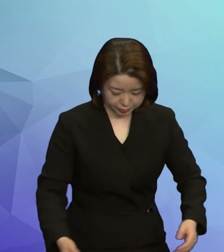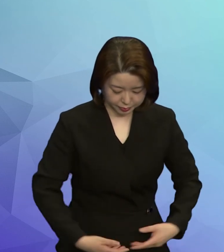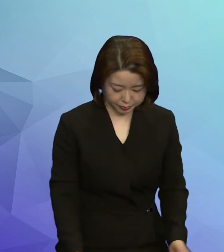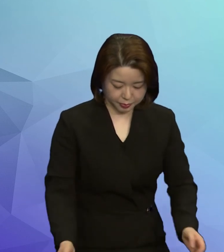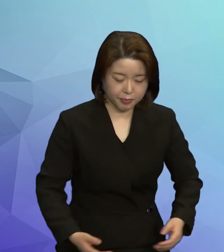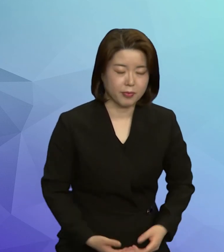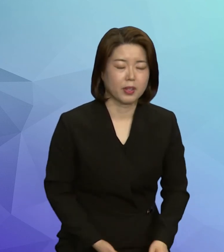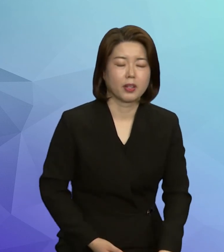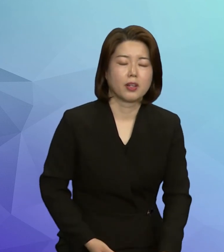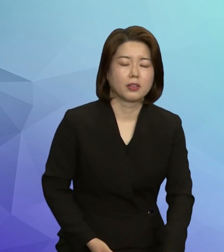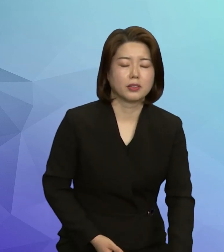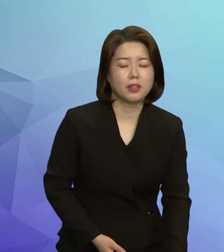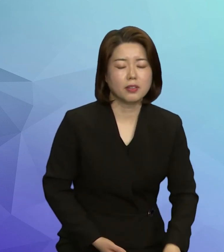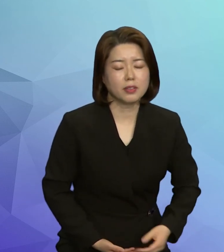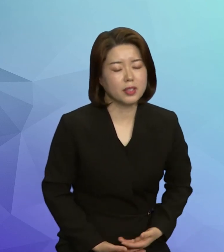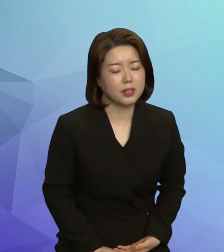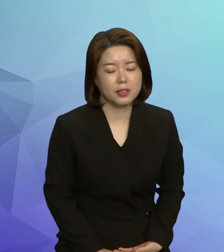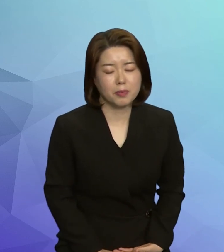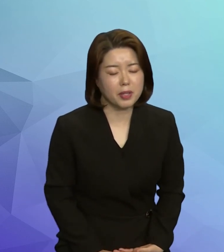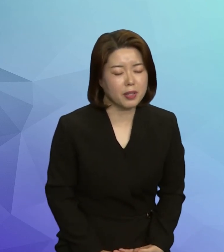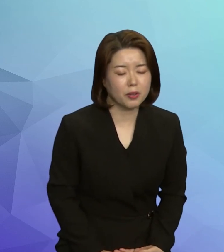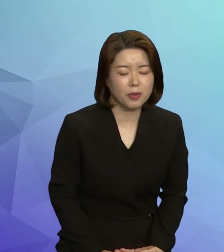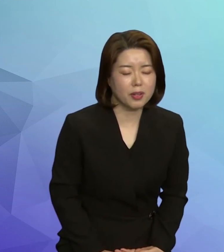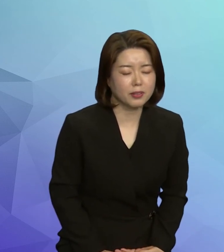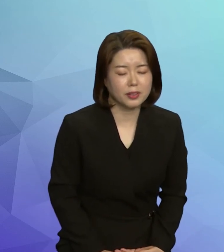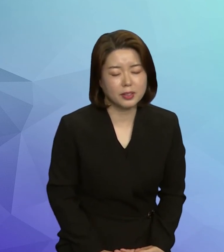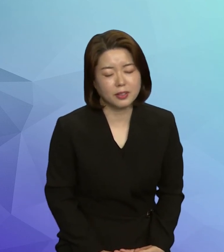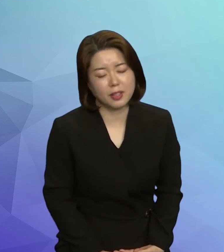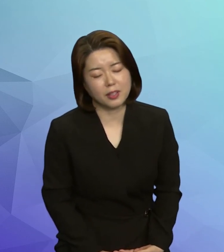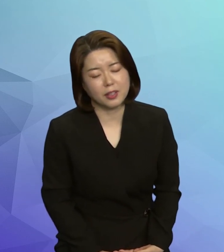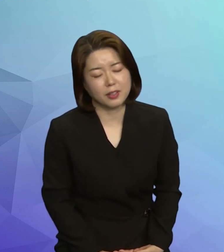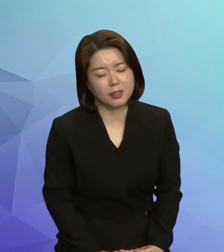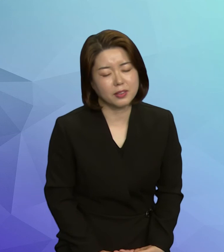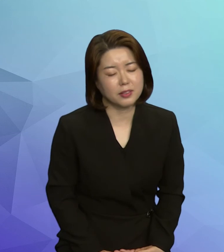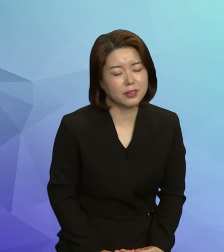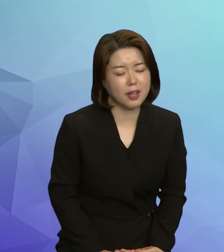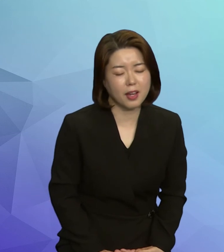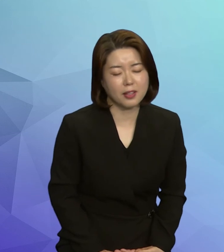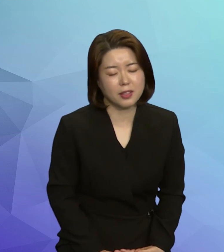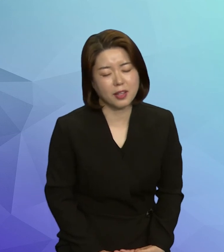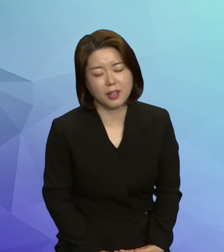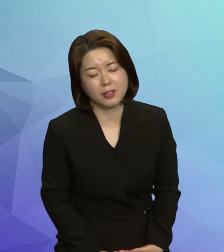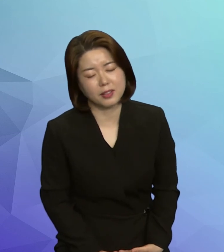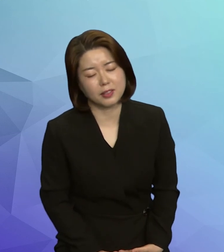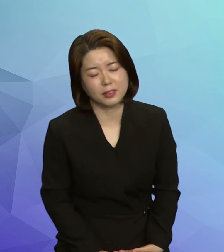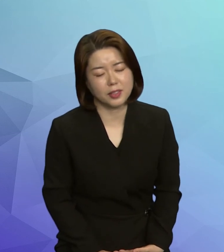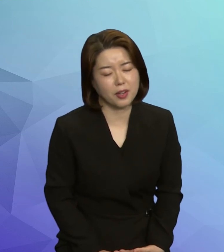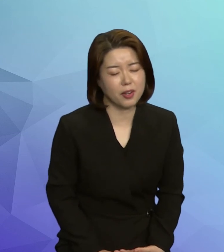하나님